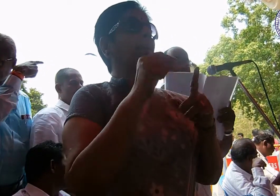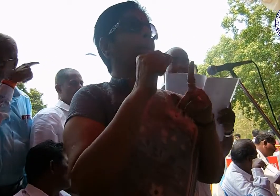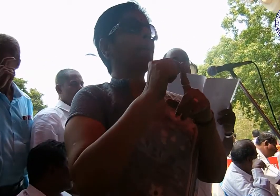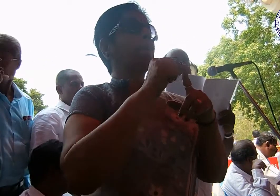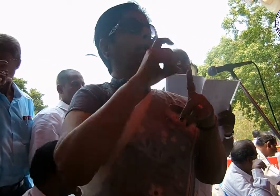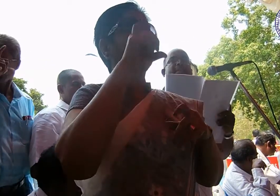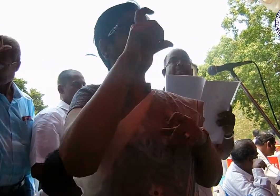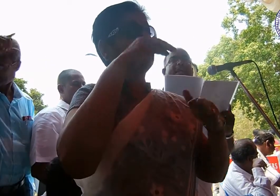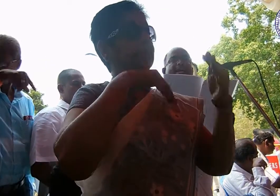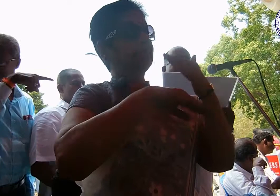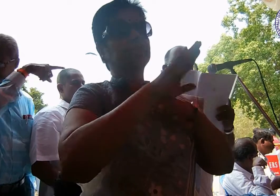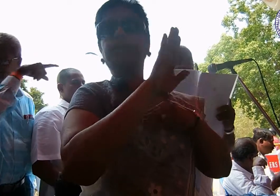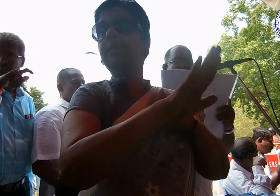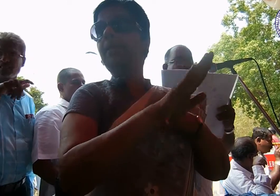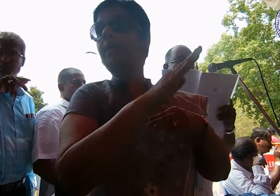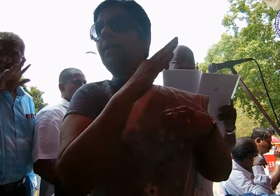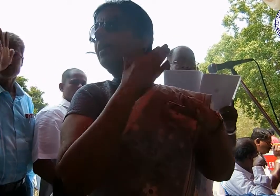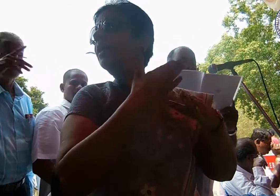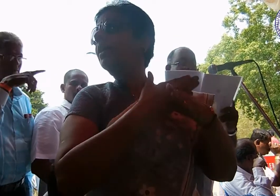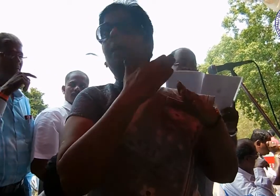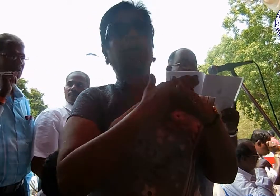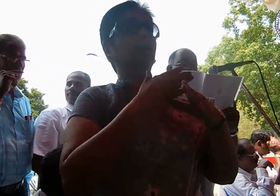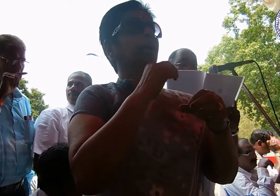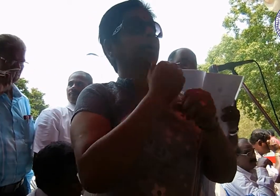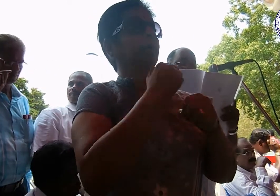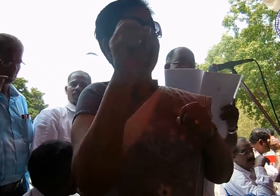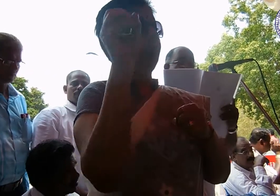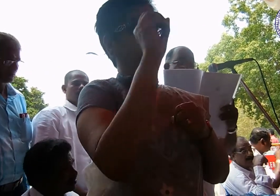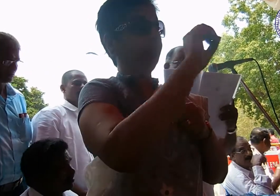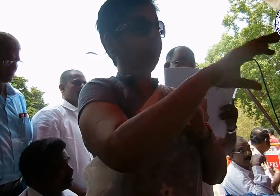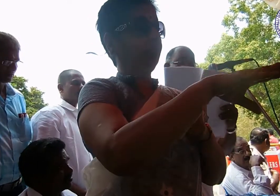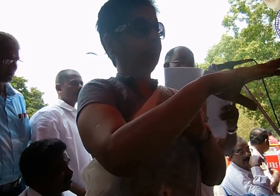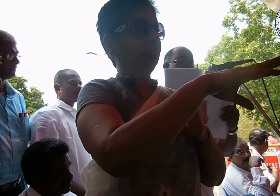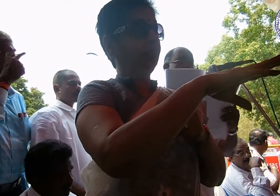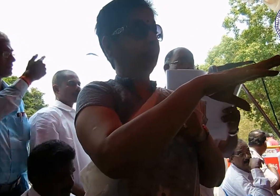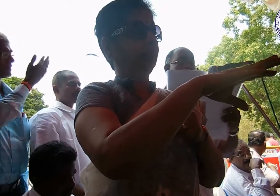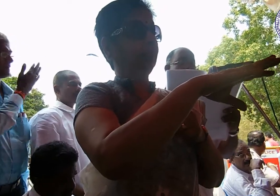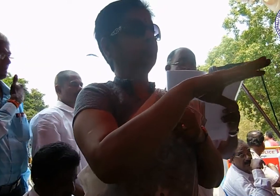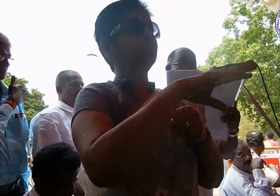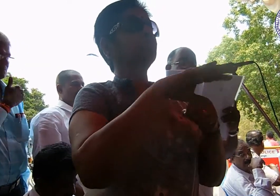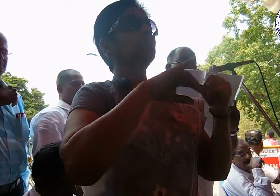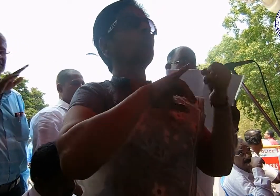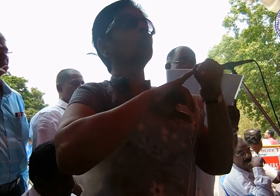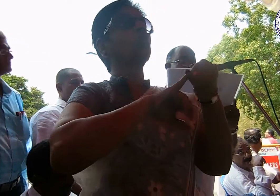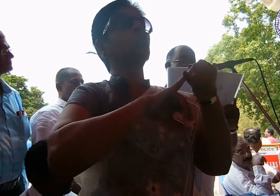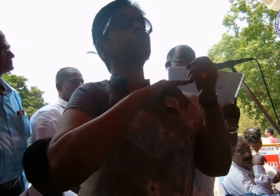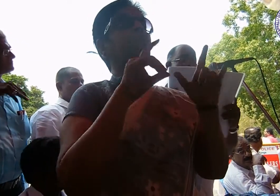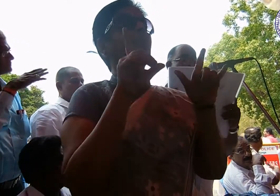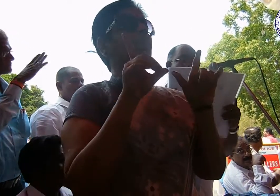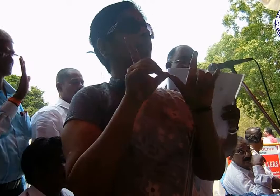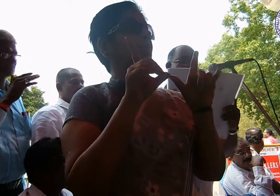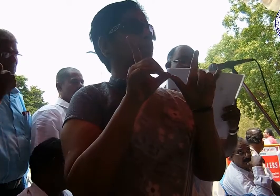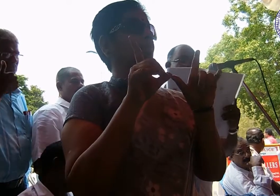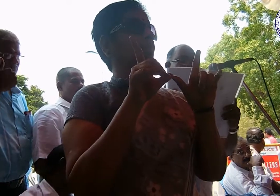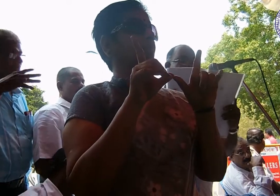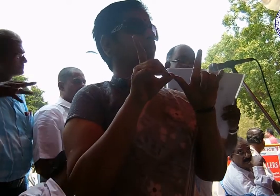கமிஷன் தமிழ்நாடு அரசு பணியாளர் தேர்வு வாரியம் சோசியல் வெல்ஃபேர் அண்ட்